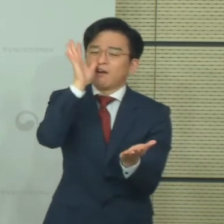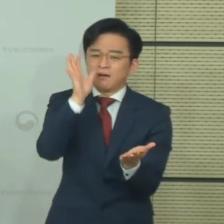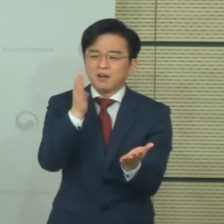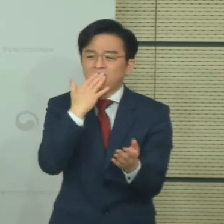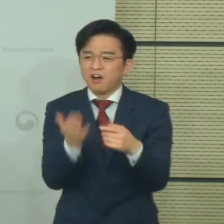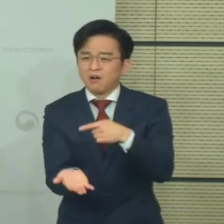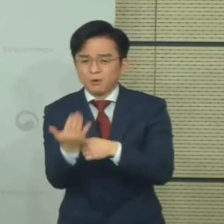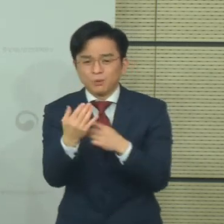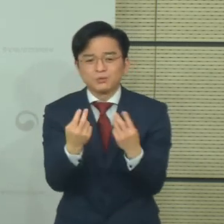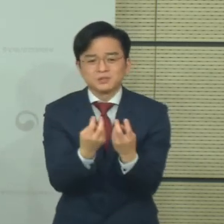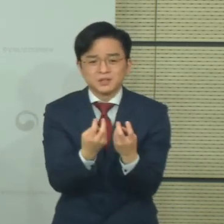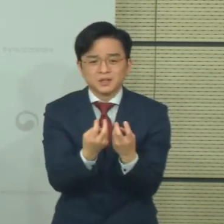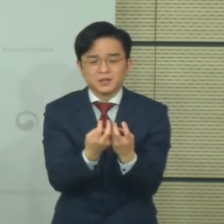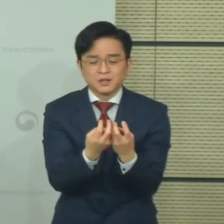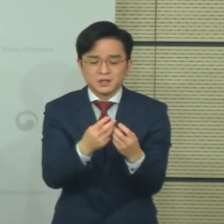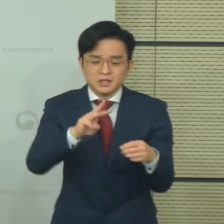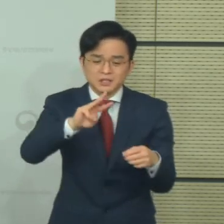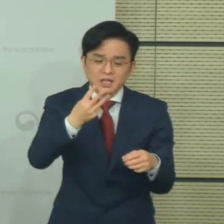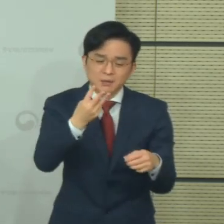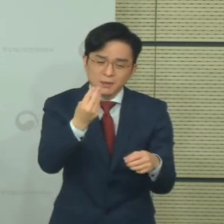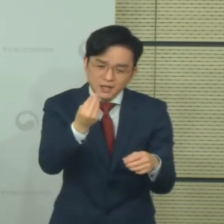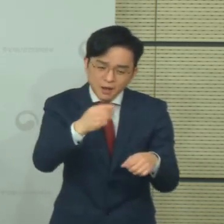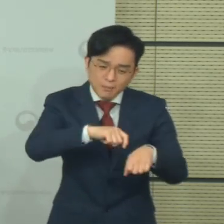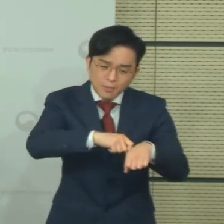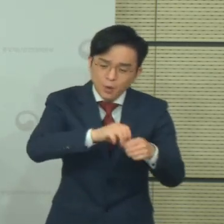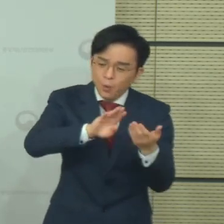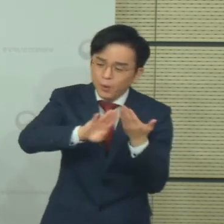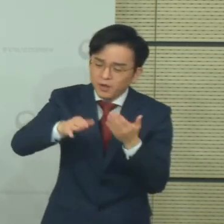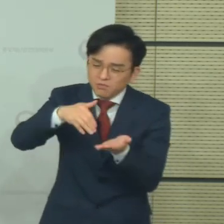진행될지 구체적인 내용이 궁금하다는 질의도